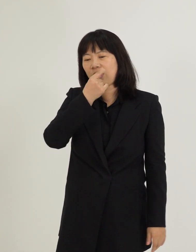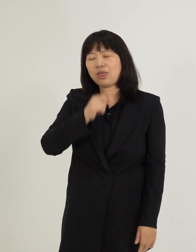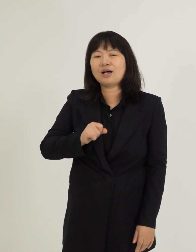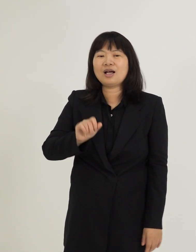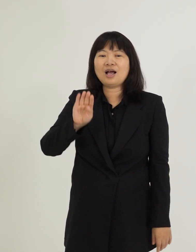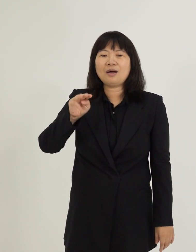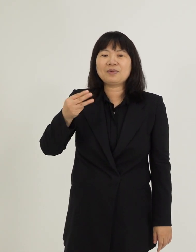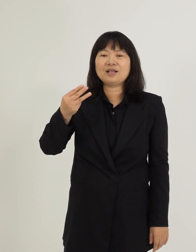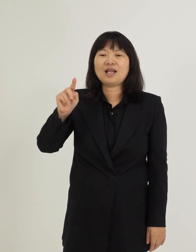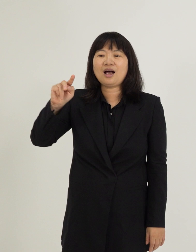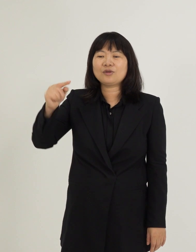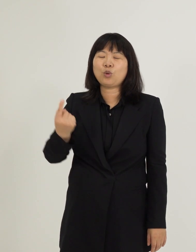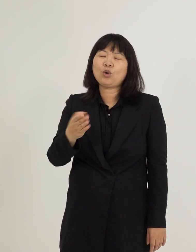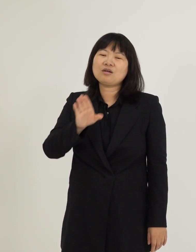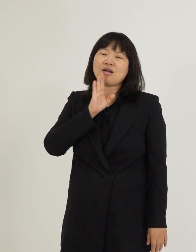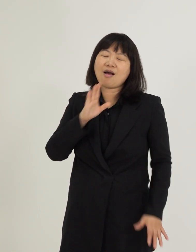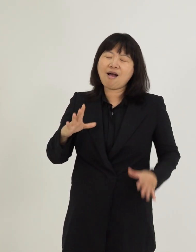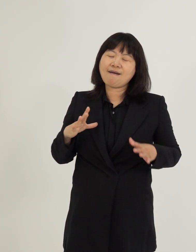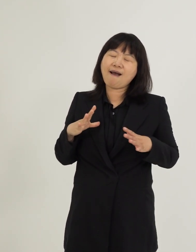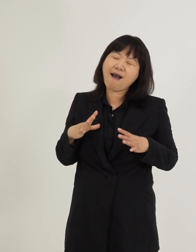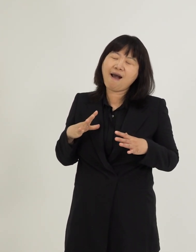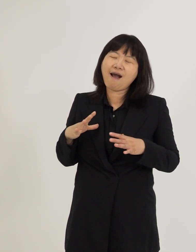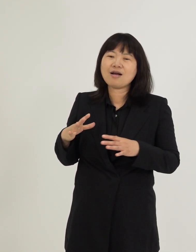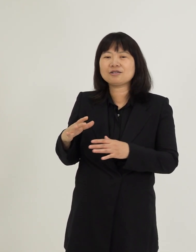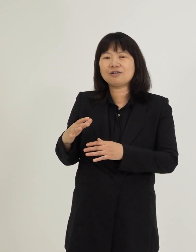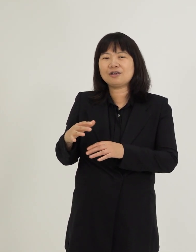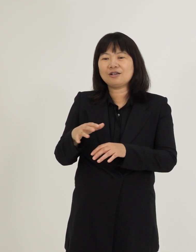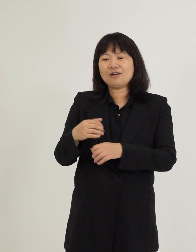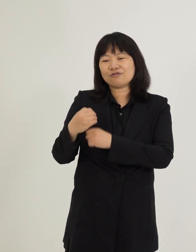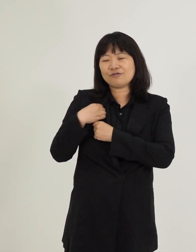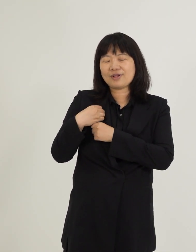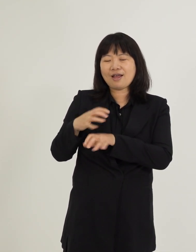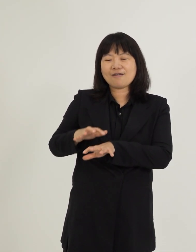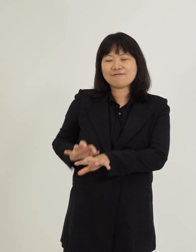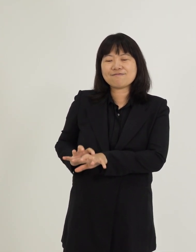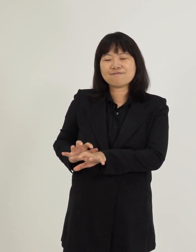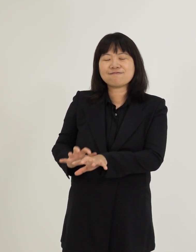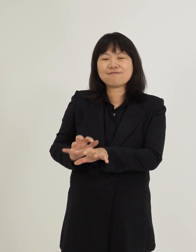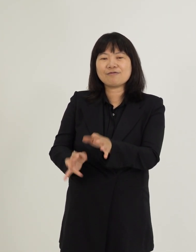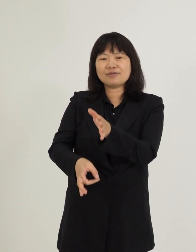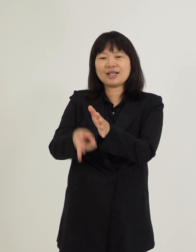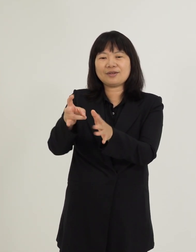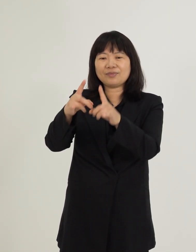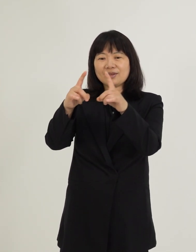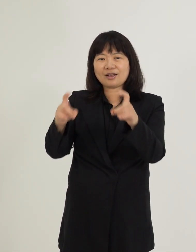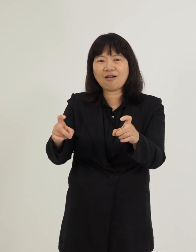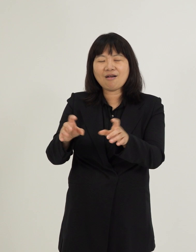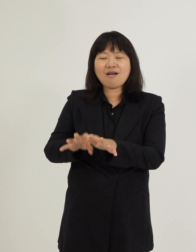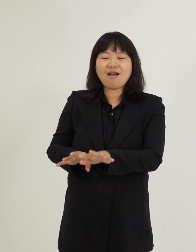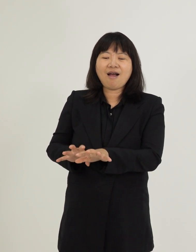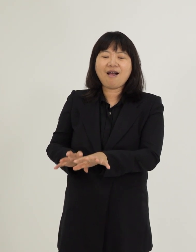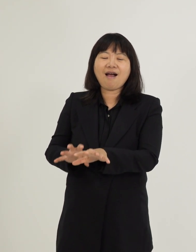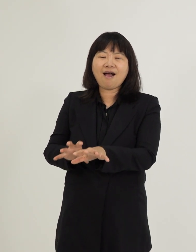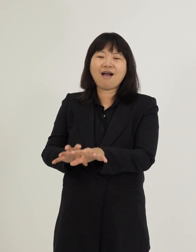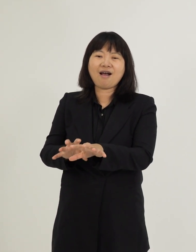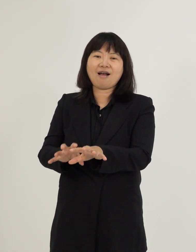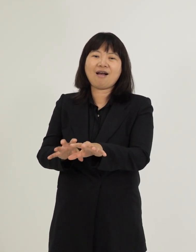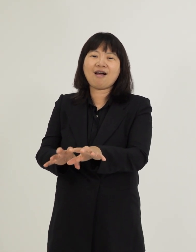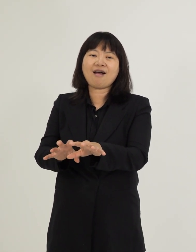얼마나 위풍당당한 군대를 조직해서 예루살렘 성을